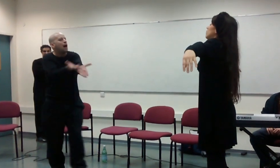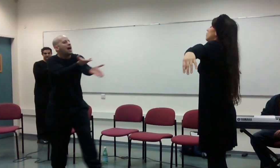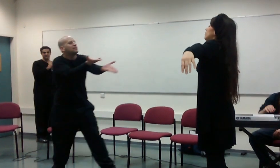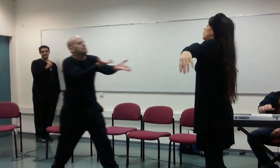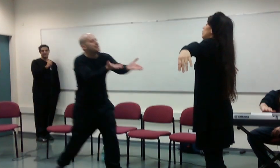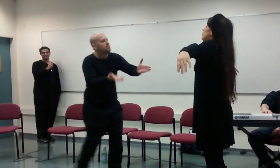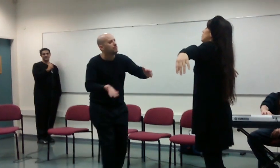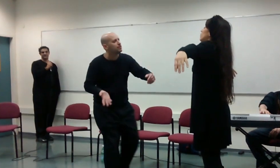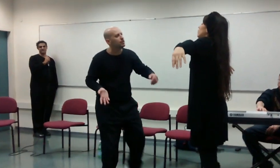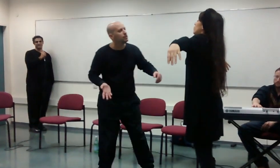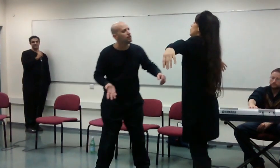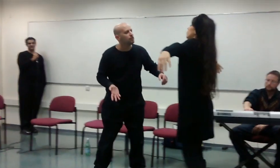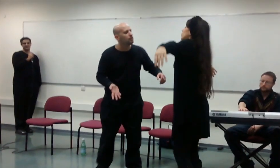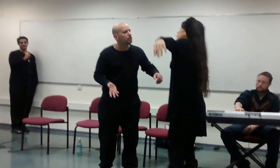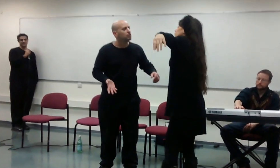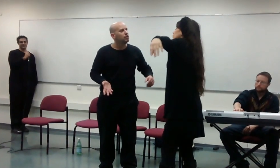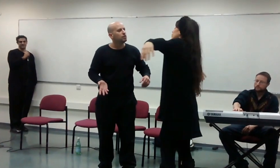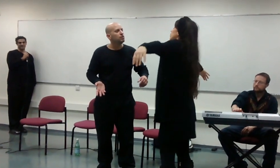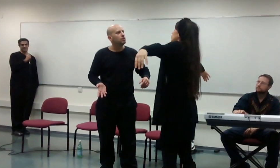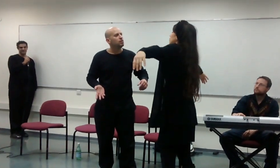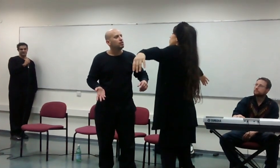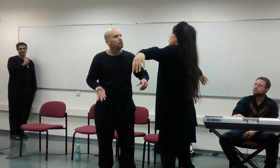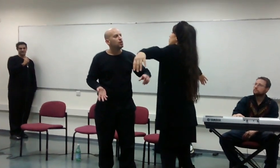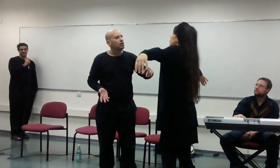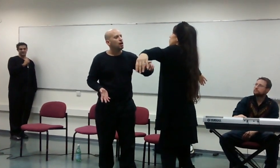גלו גלו.